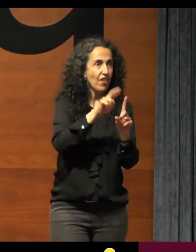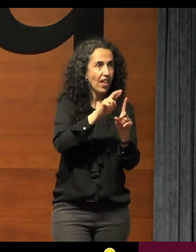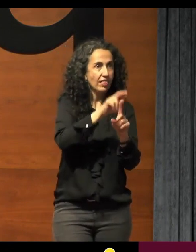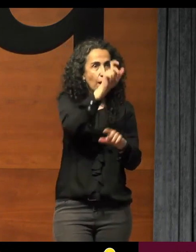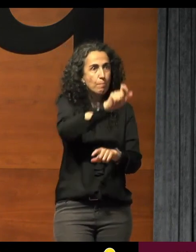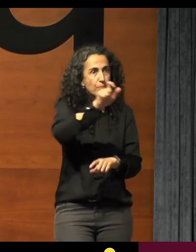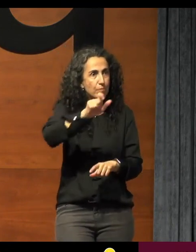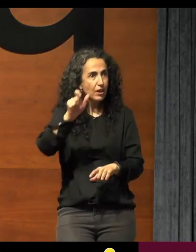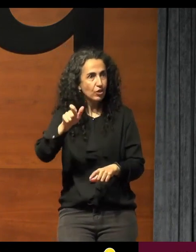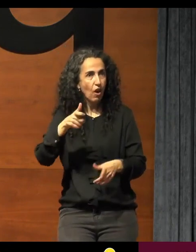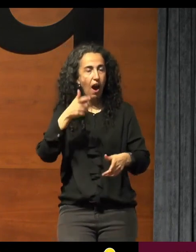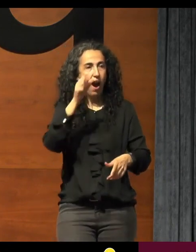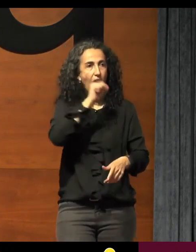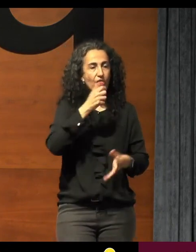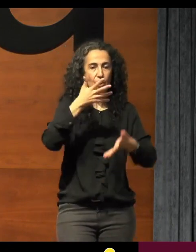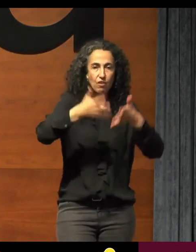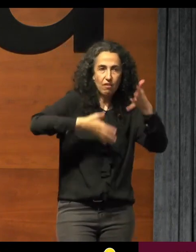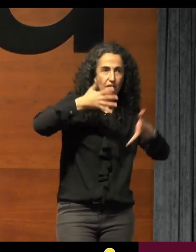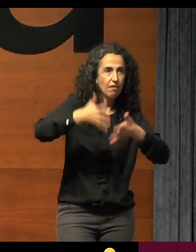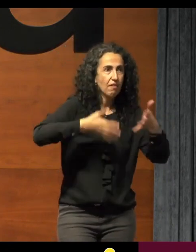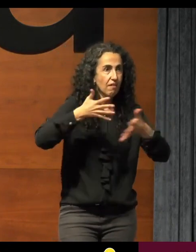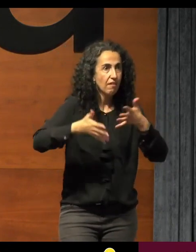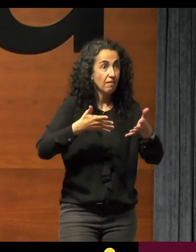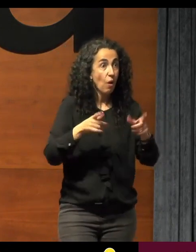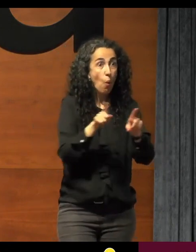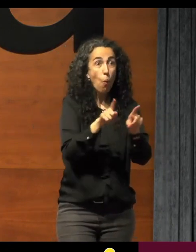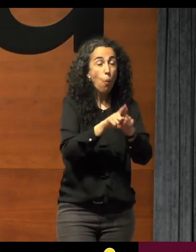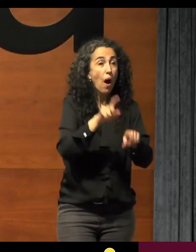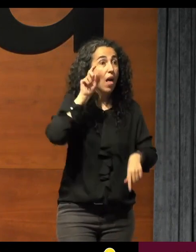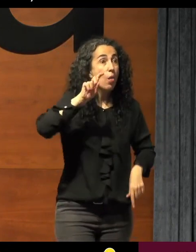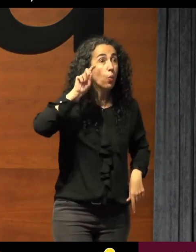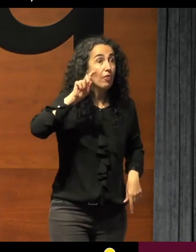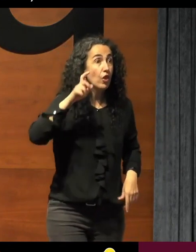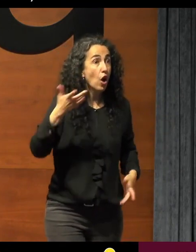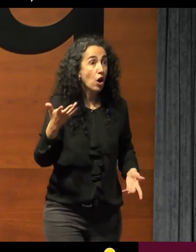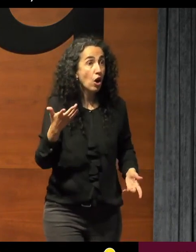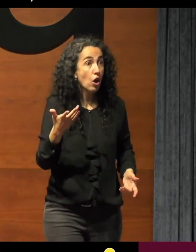poderles de alguna manera incitar a participar en estos festivales.